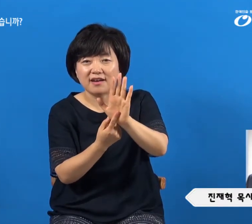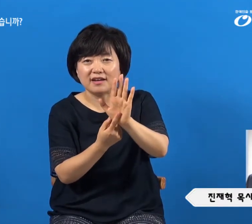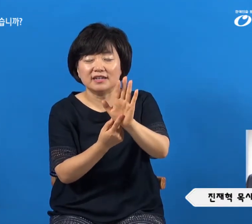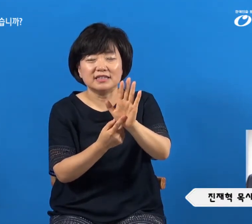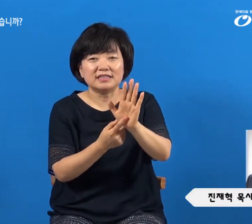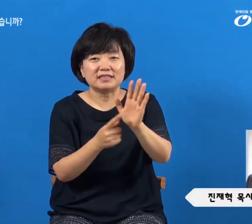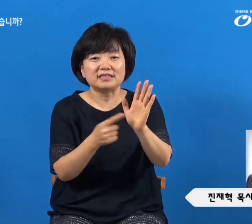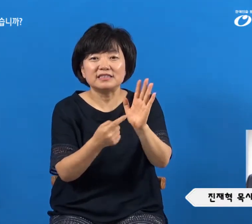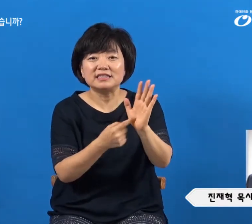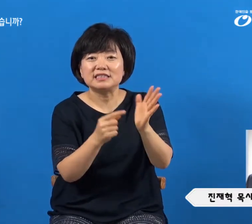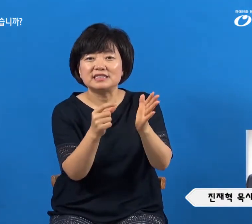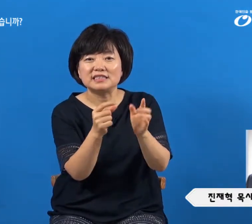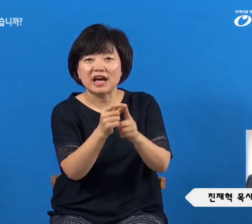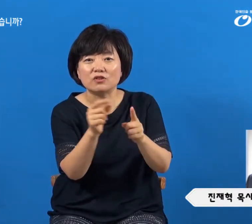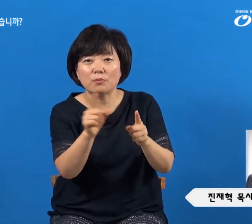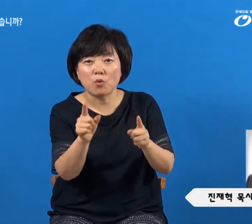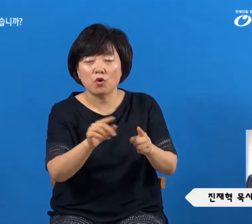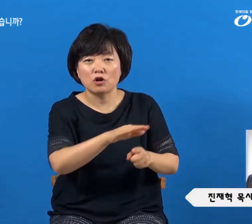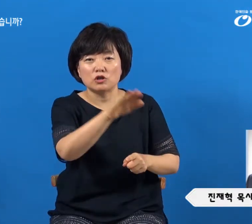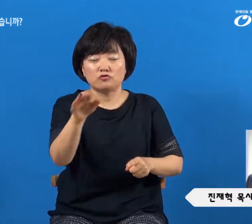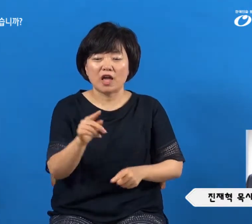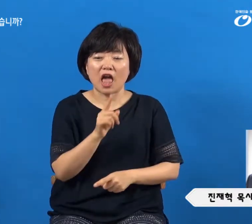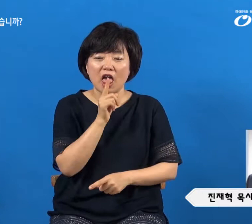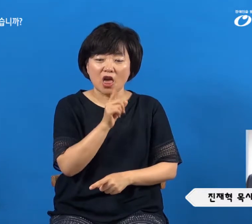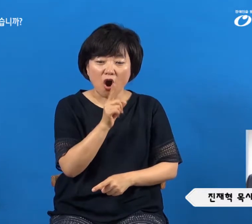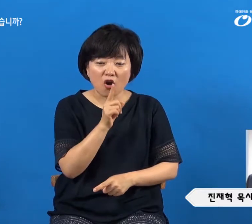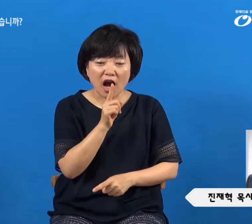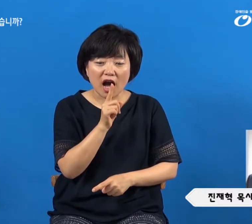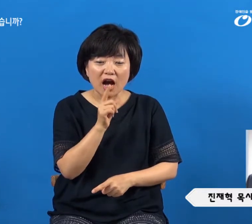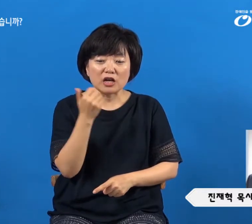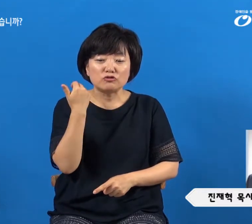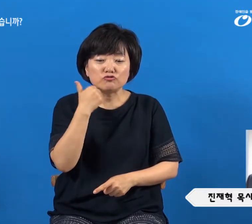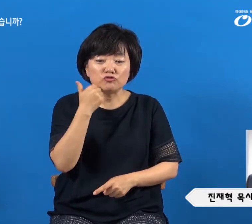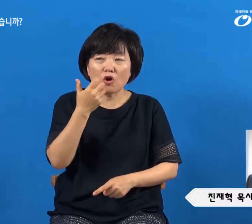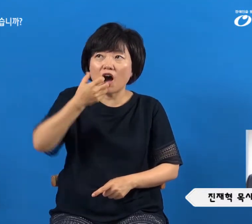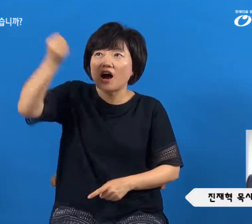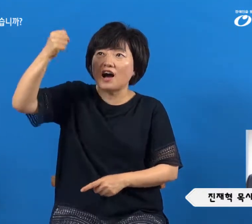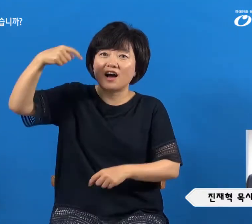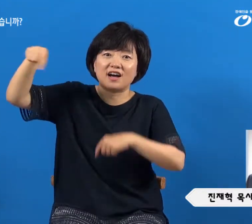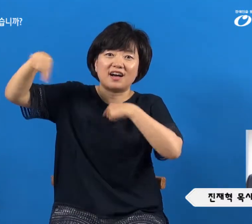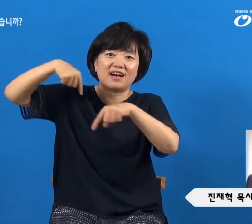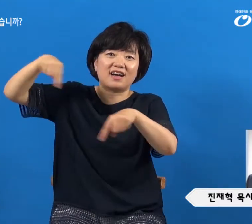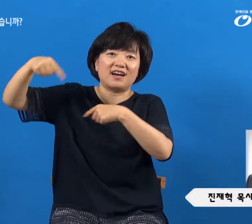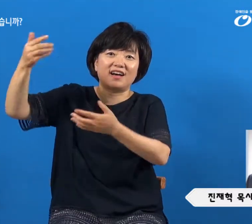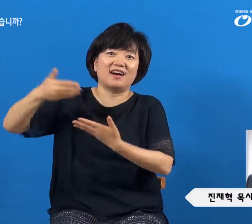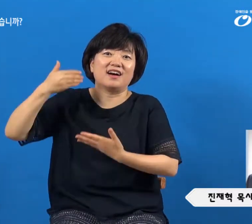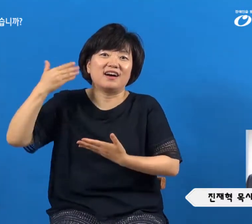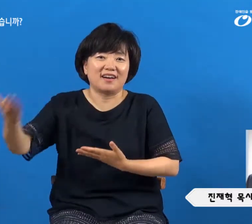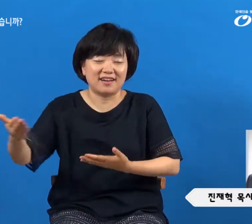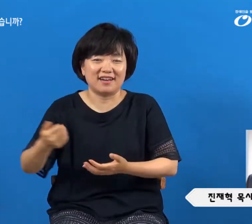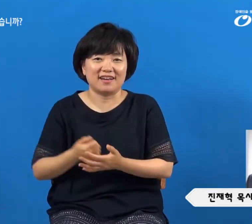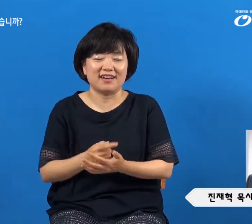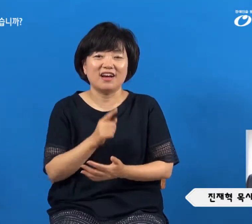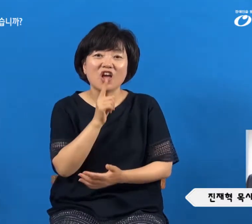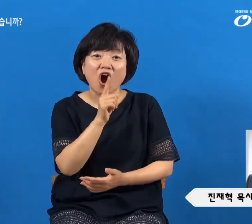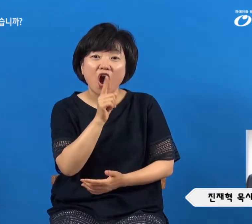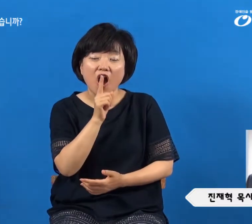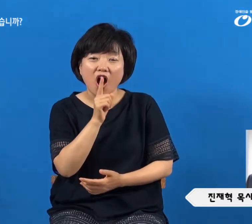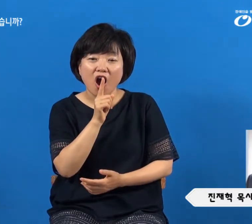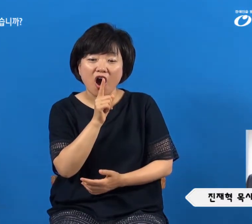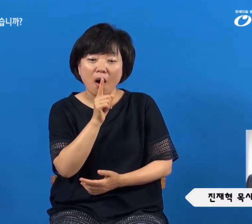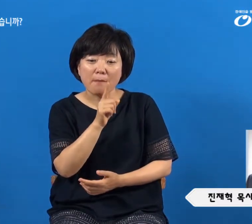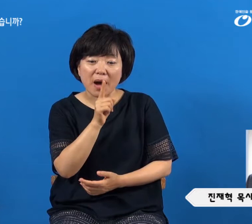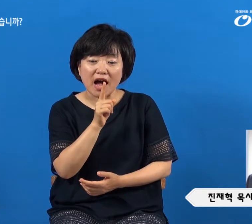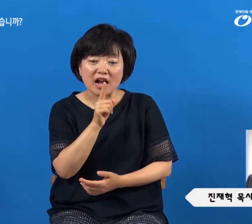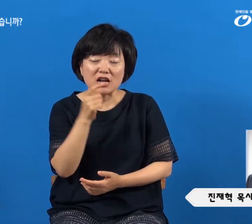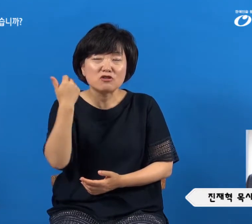있다면 그것은 바로 우리의 혀가 누구에게 컨트롤을 당하고 있느냐 하는 질문입니다. 혀가